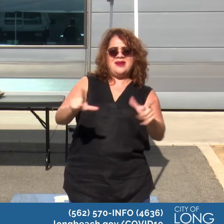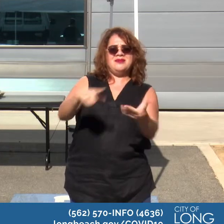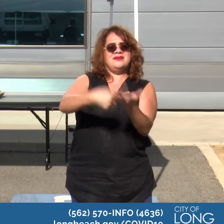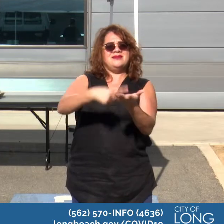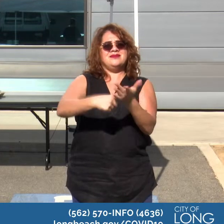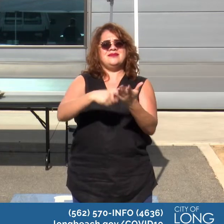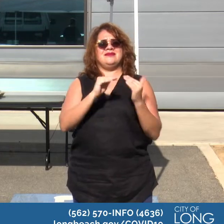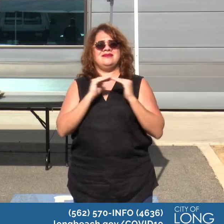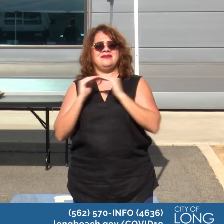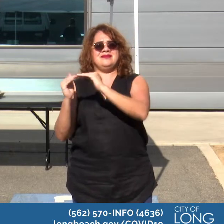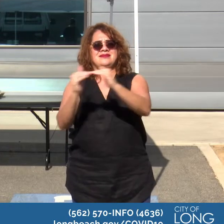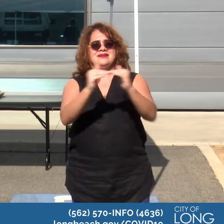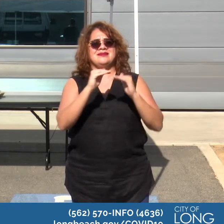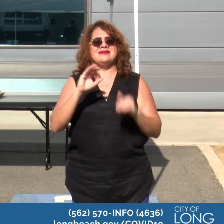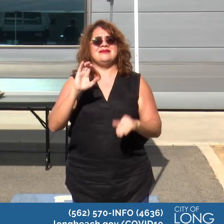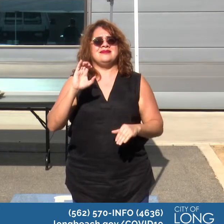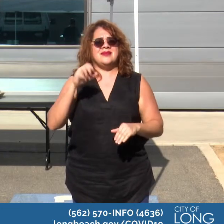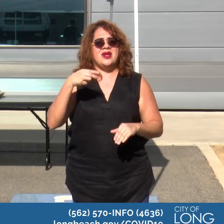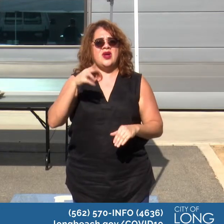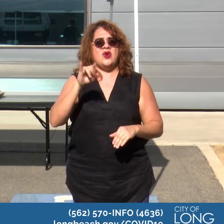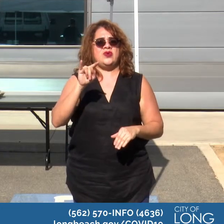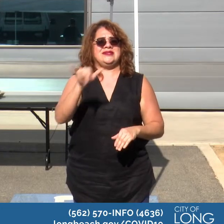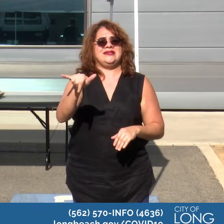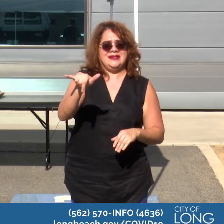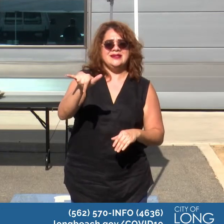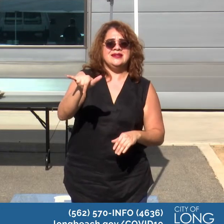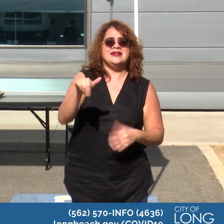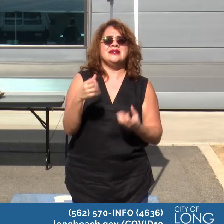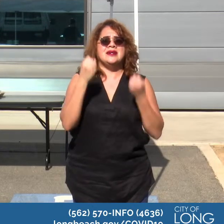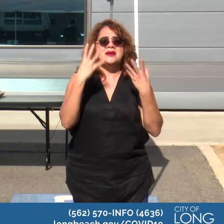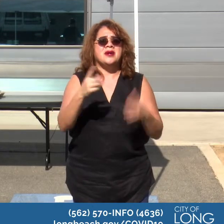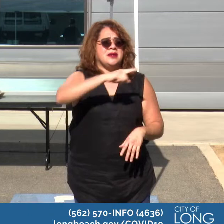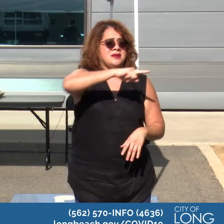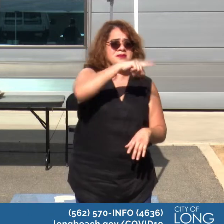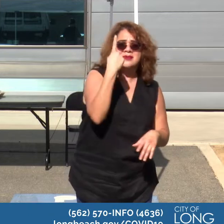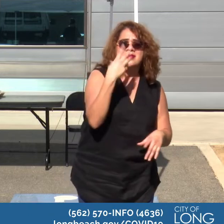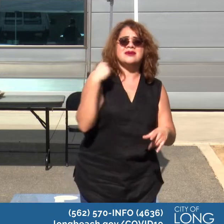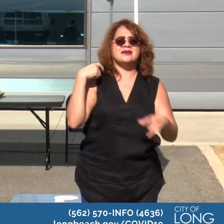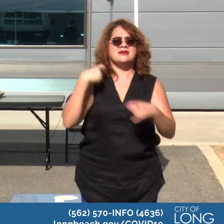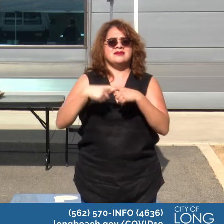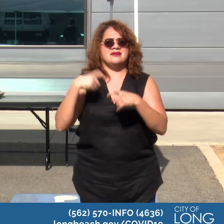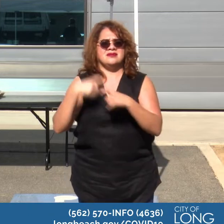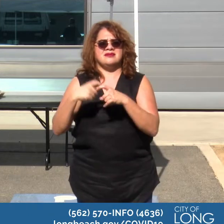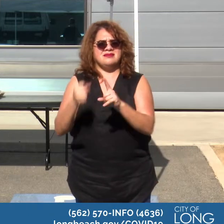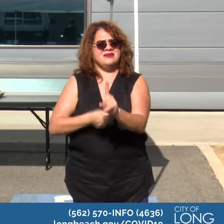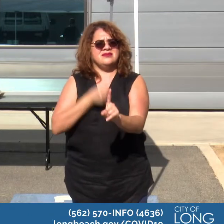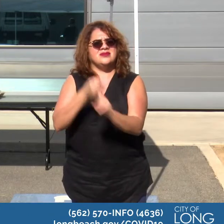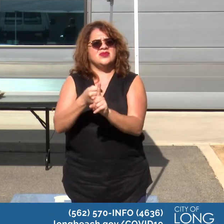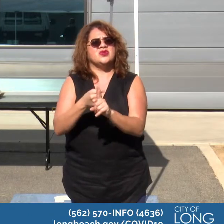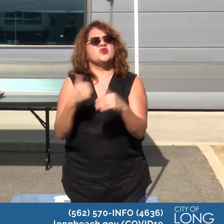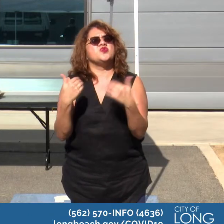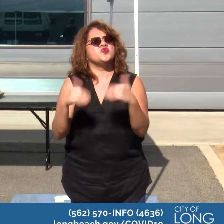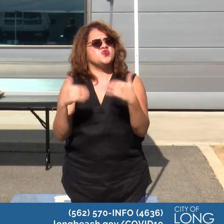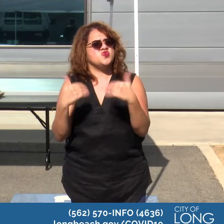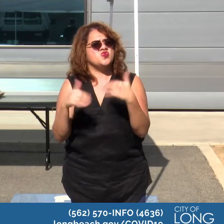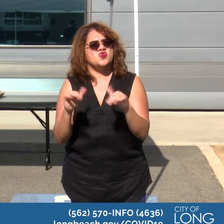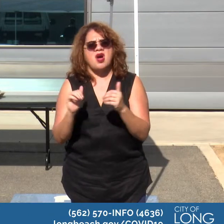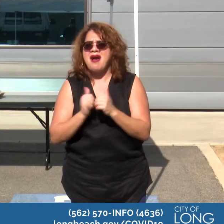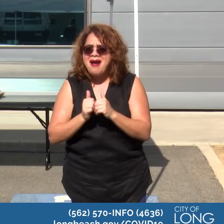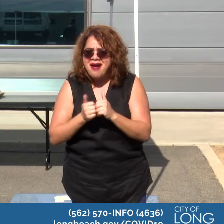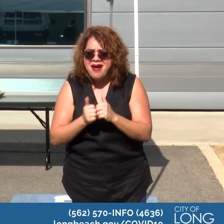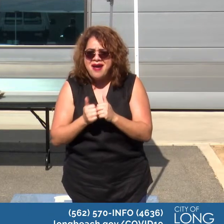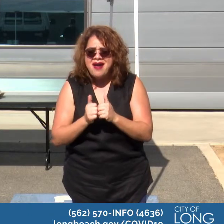latinos se han visto afectados de manera desproporcionada por COVID-19. Las comunidades afroamericanas